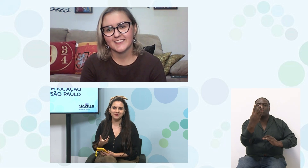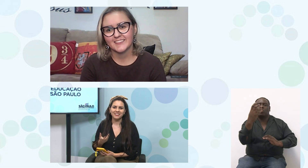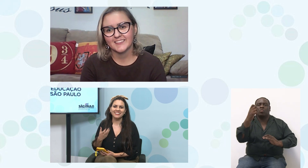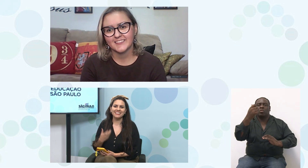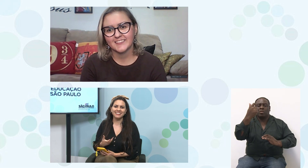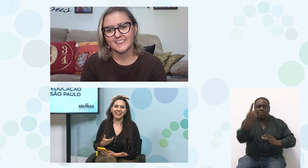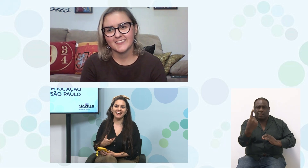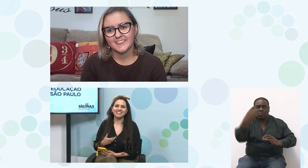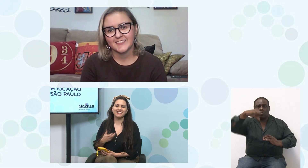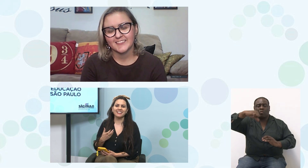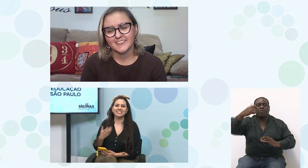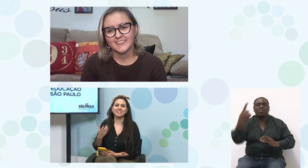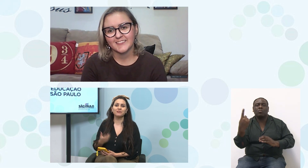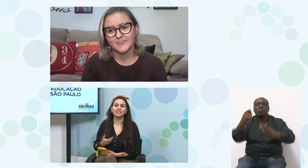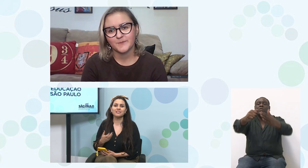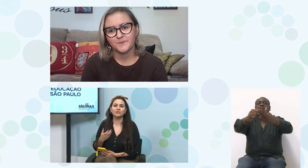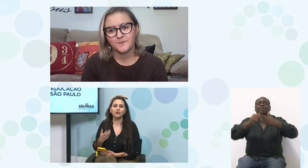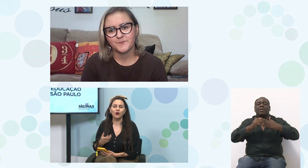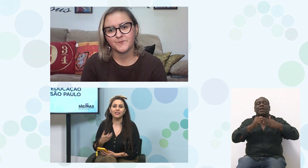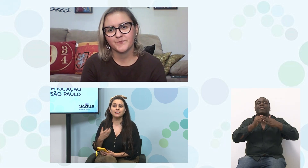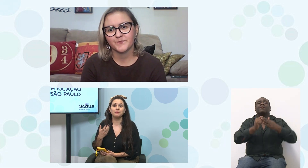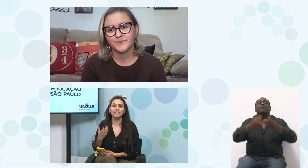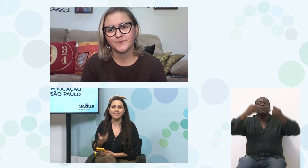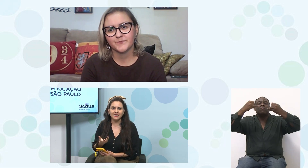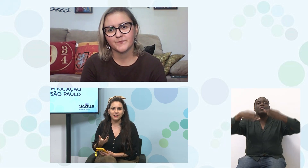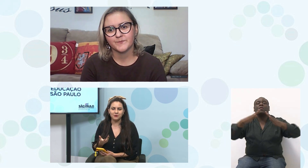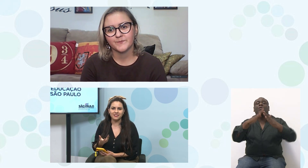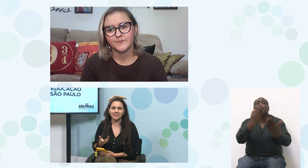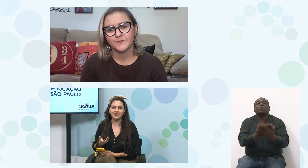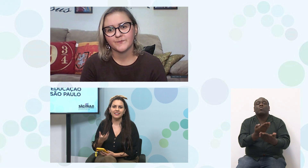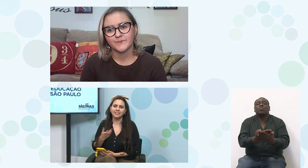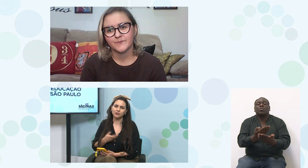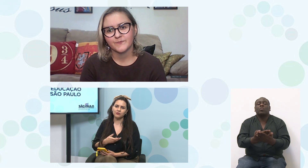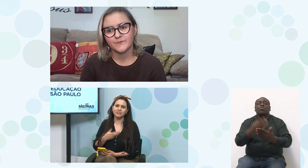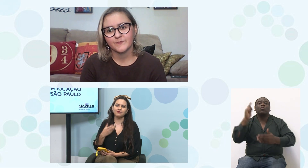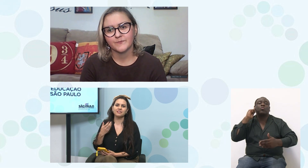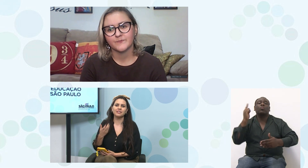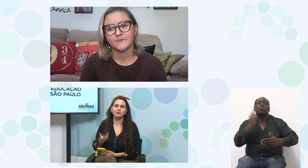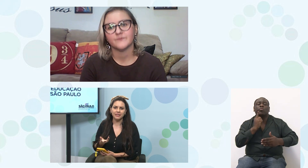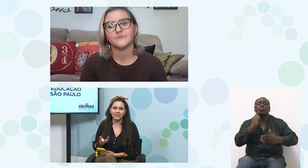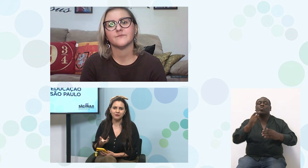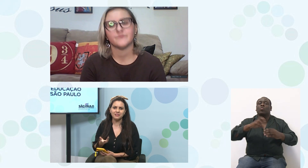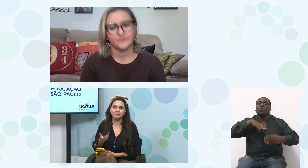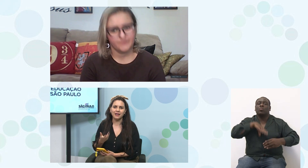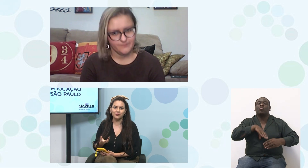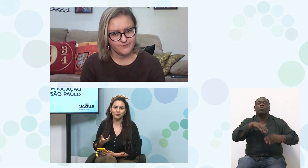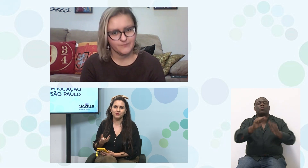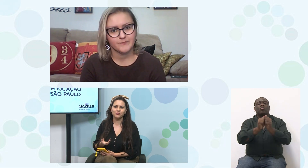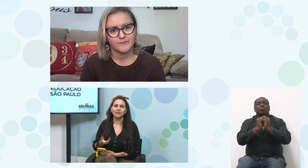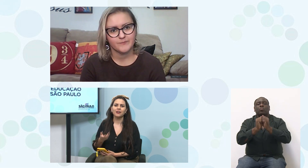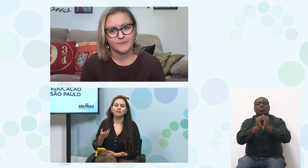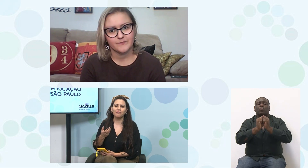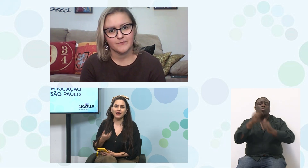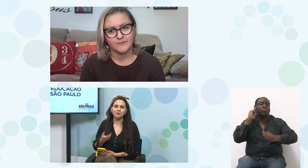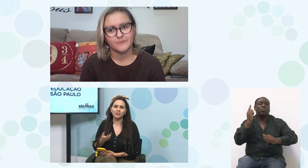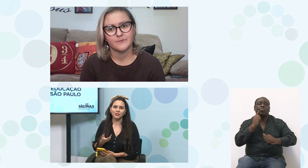14.191, que traz a questão das escolas bilíngues, né? Inclusivas e bilíngues para os surdos. Fala pra